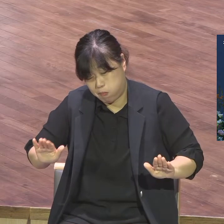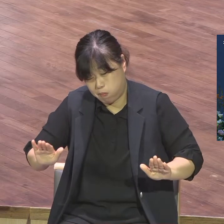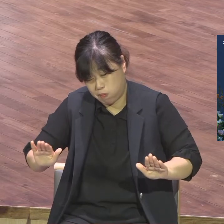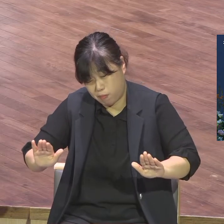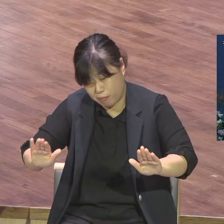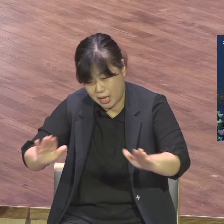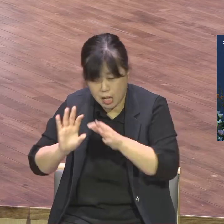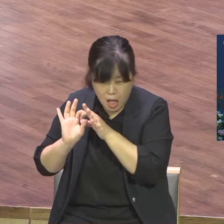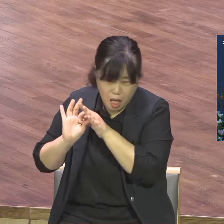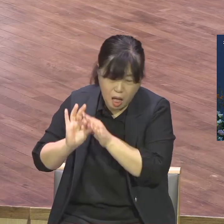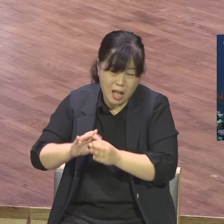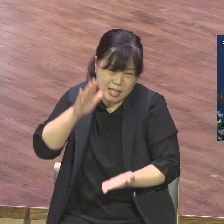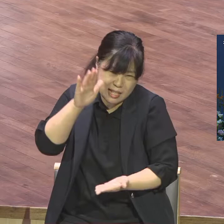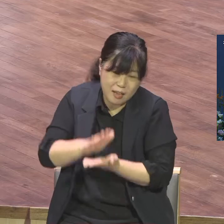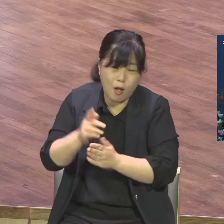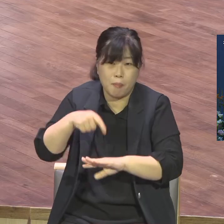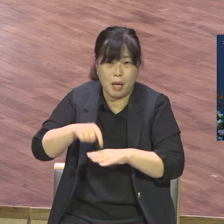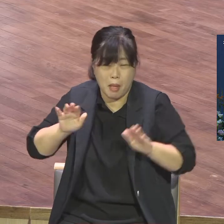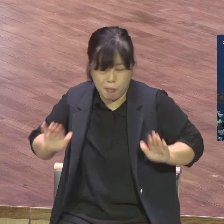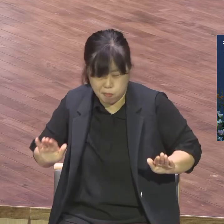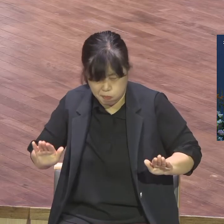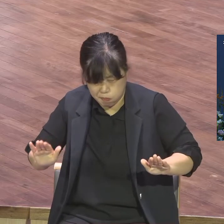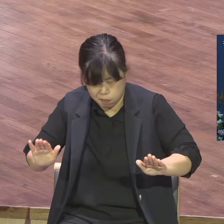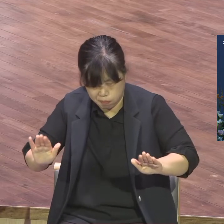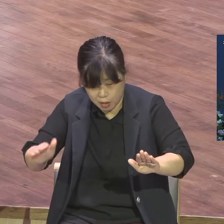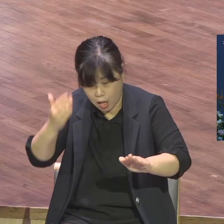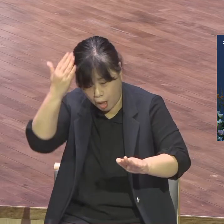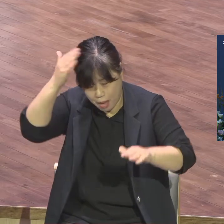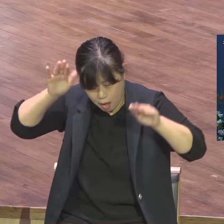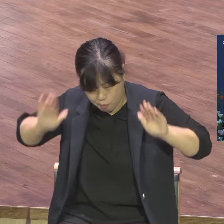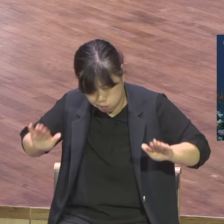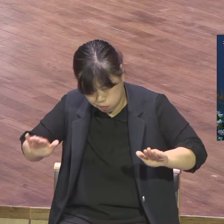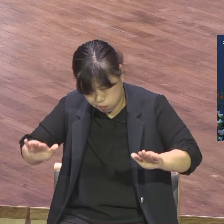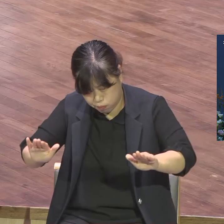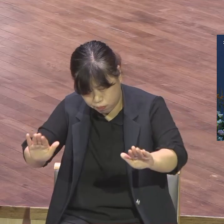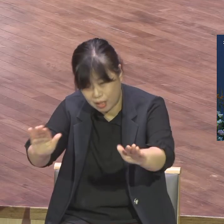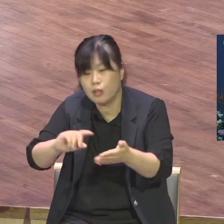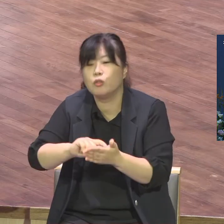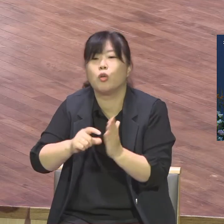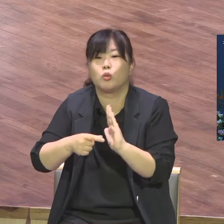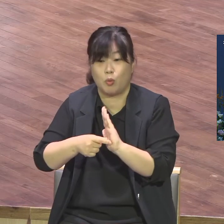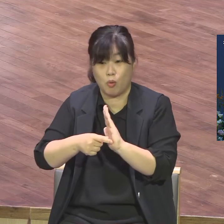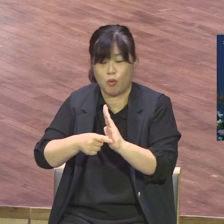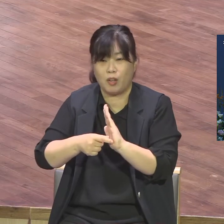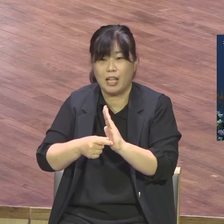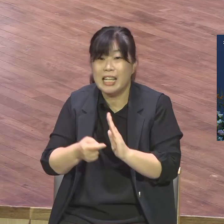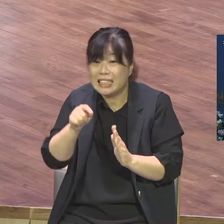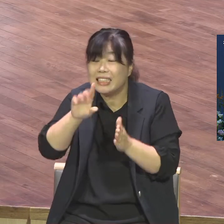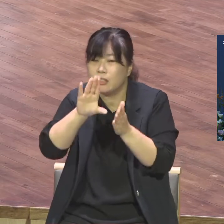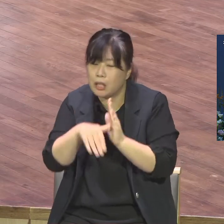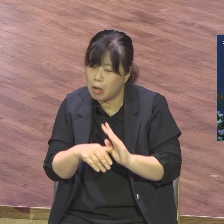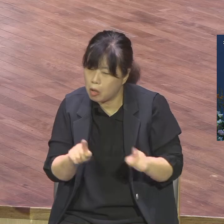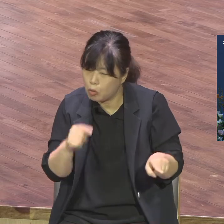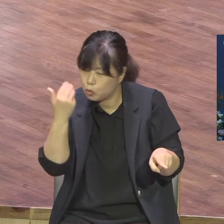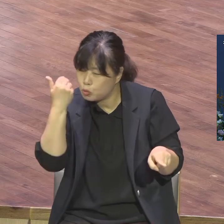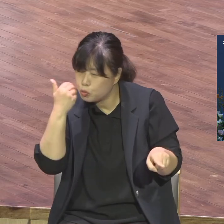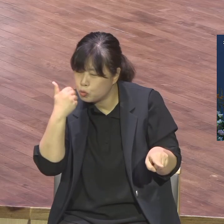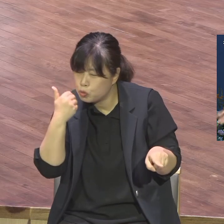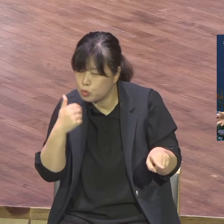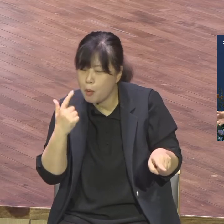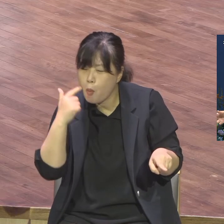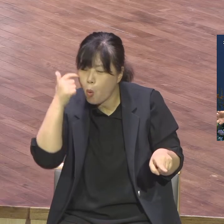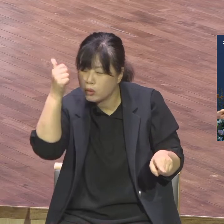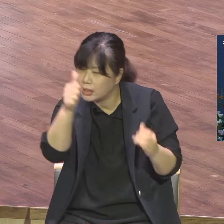정도로 그 정도로 별나겠는데 아니 어느 사모가 말이요 이게 막 약한 사모인데